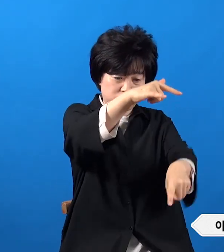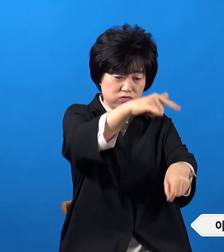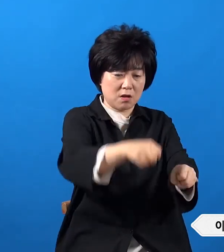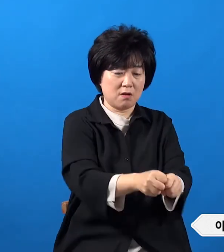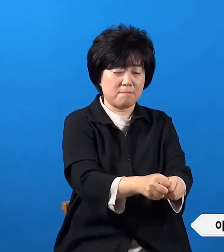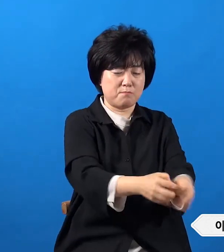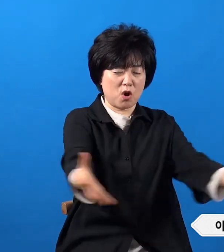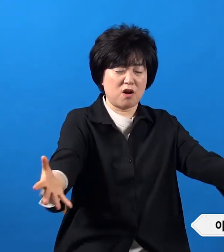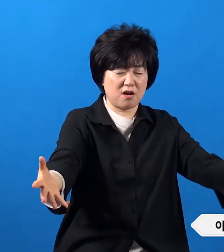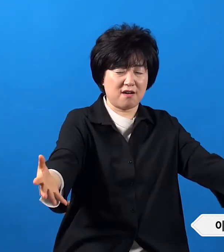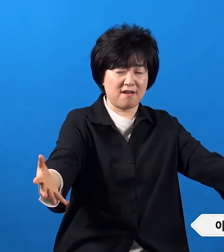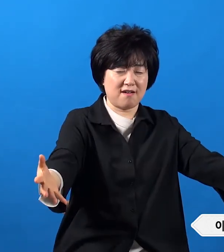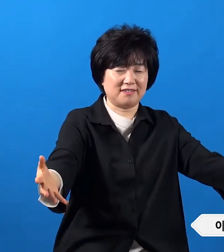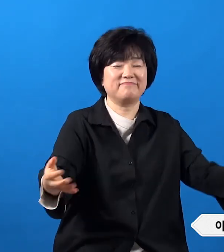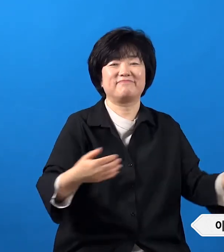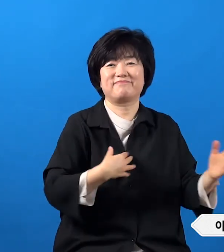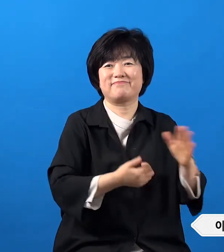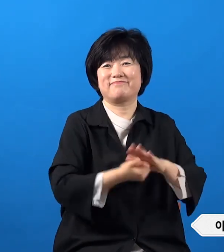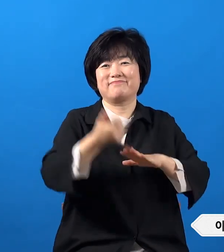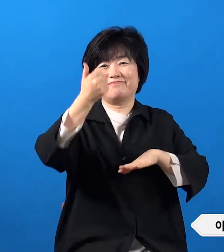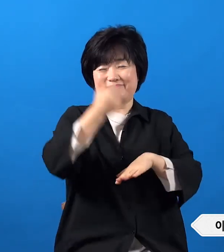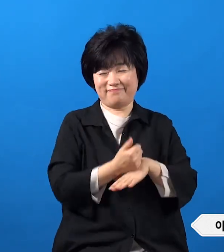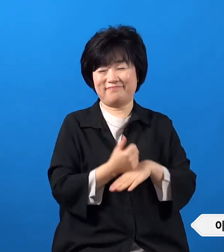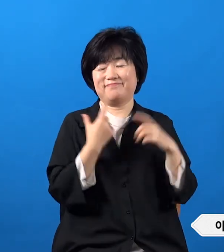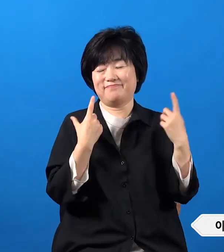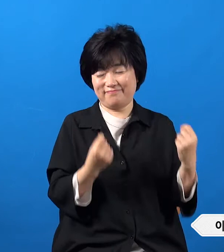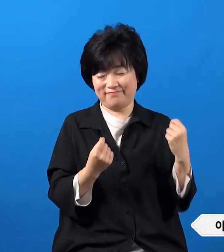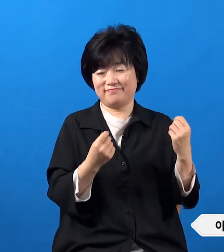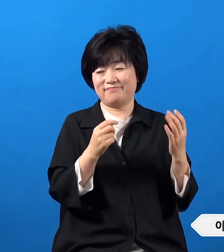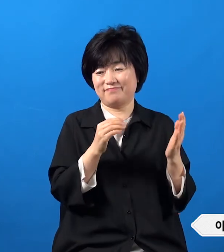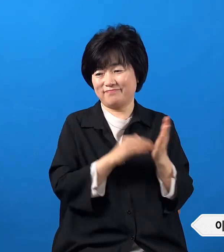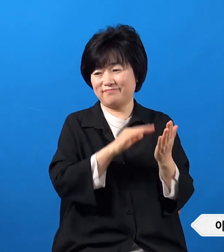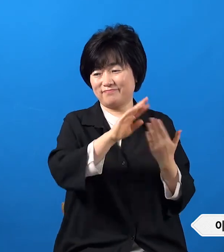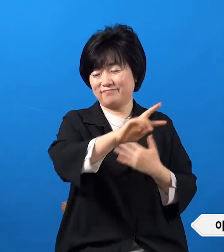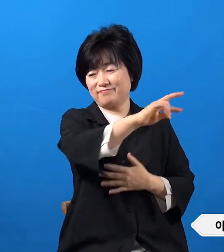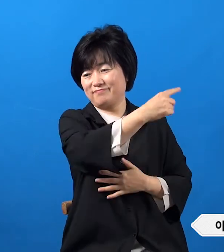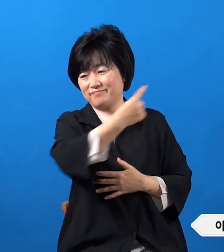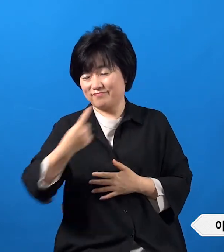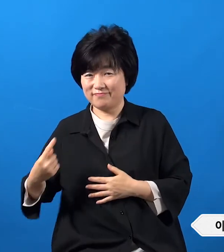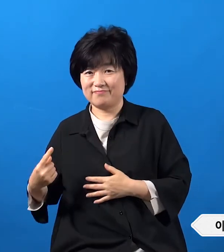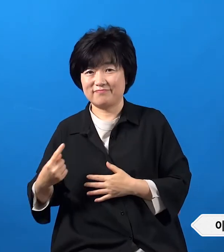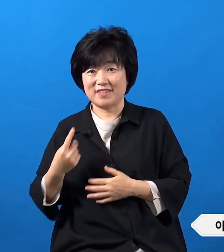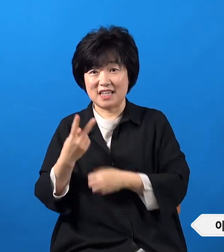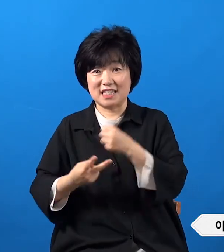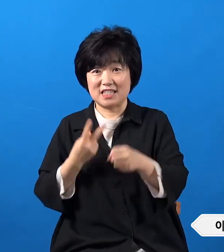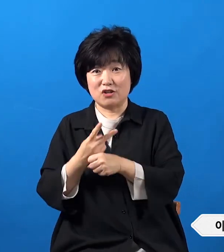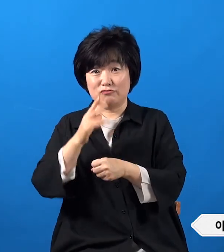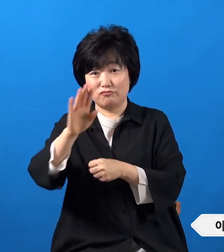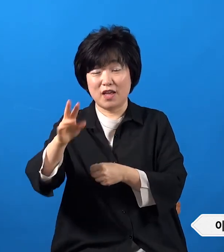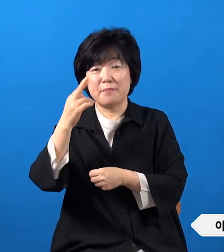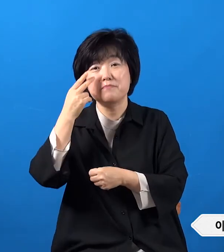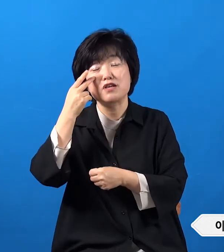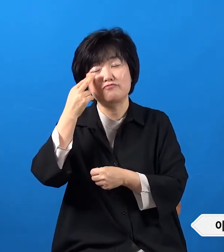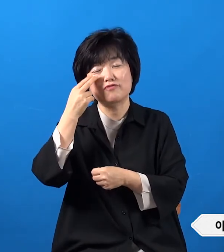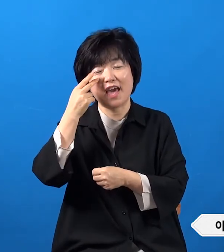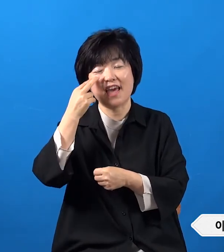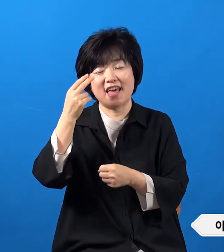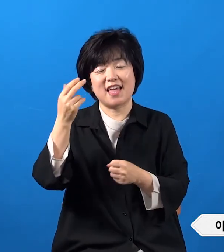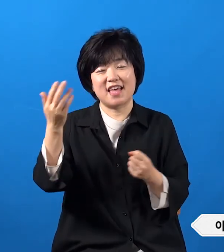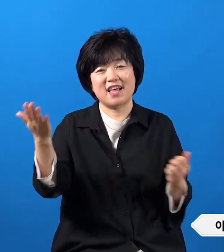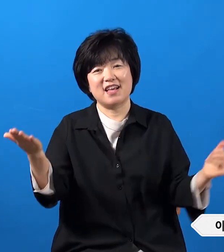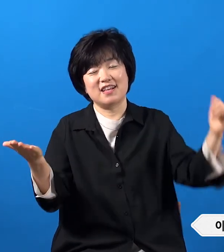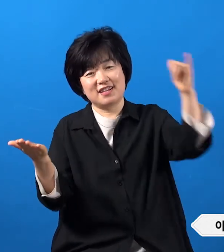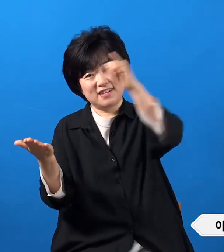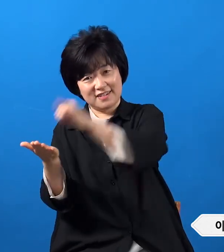소탕되고 작전은 성공했다고 생각했고 2년 후 1974년 그는 미국 고국으로 귀국하고